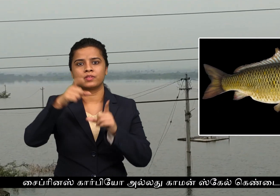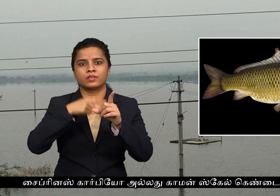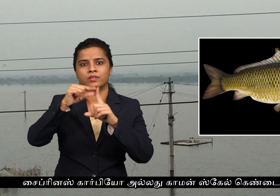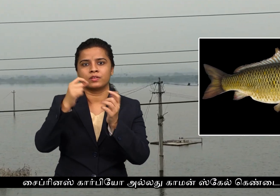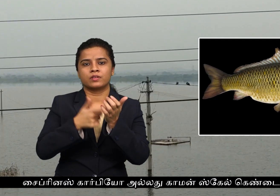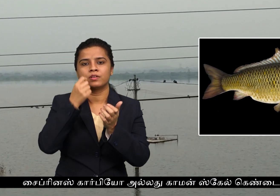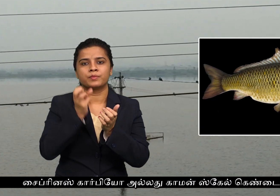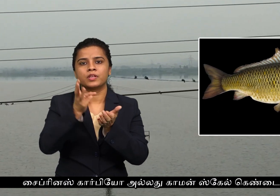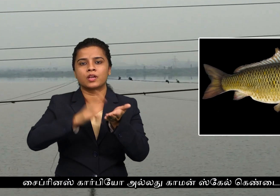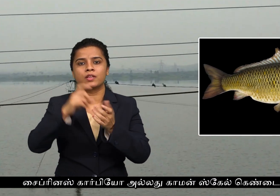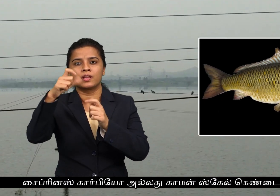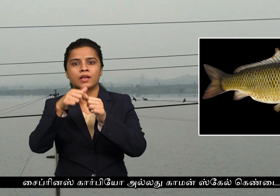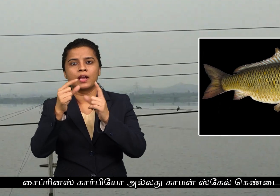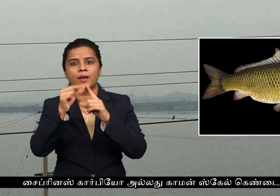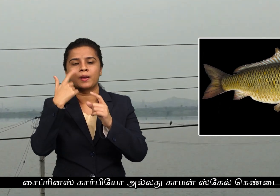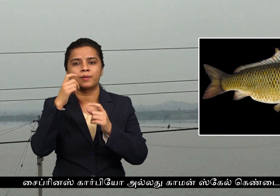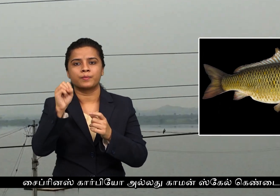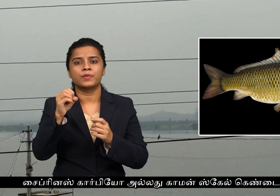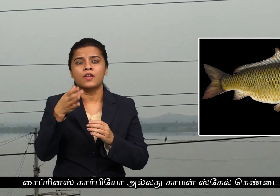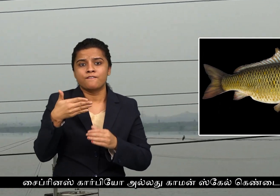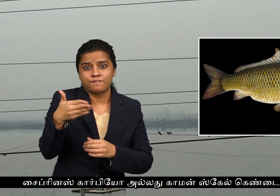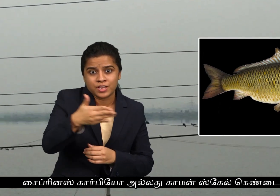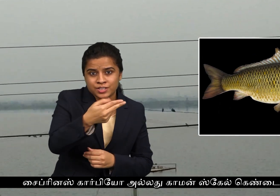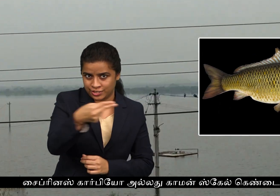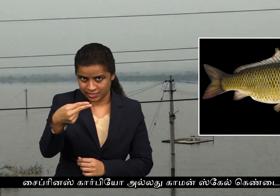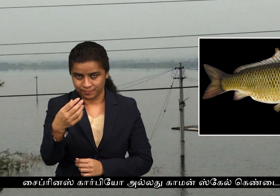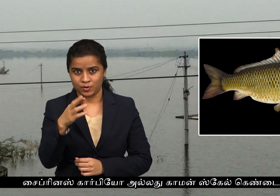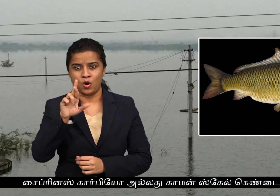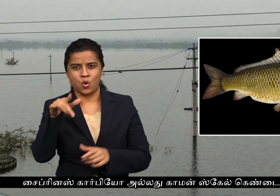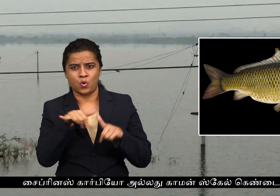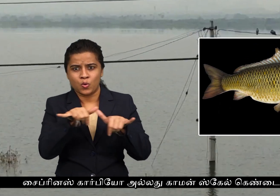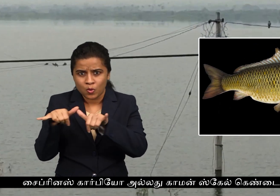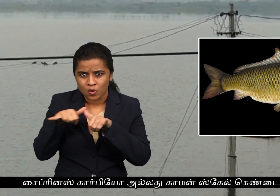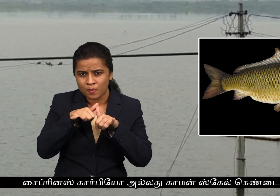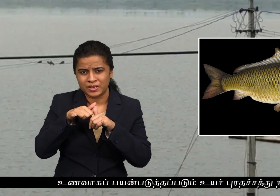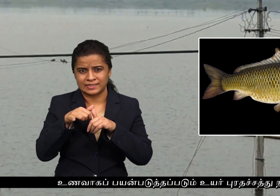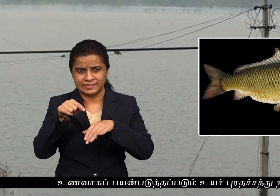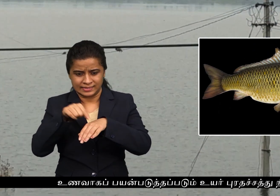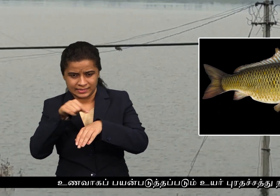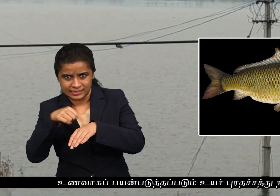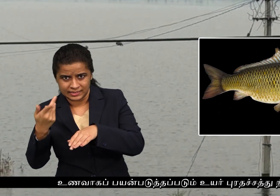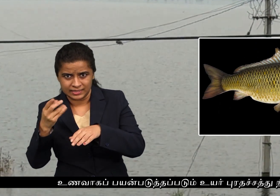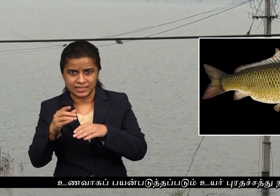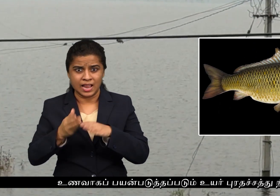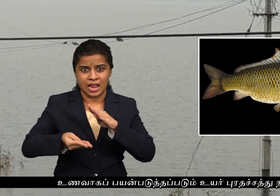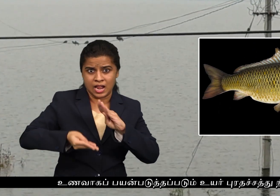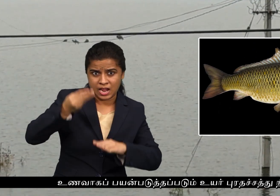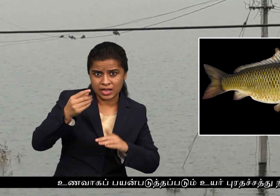சைப்ரினஸ் கார்பியோ அல்லது காமன் ஸ்கேல் கெண்டை மீன் மனிதர்களுக்கு உணவாக பயன்படுத்தப்படும் உயர்